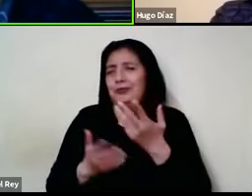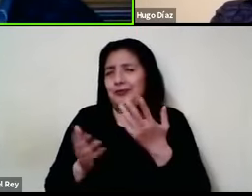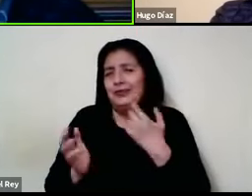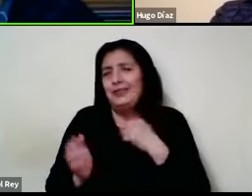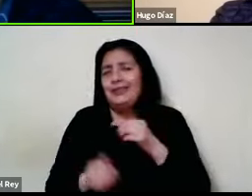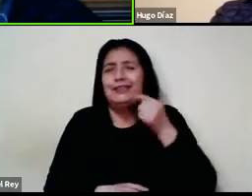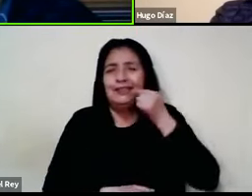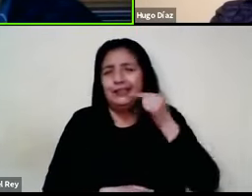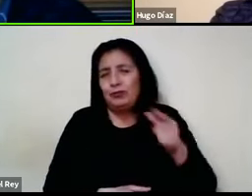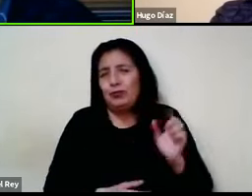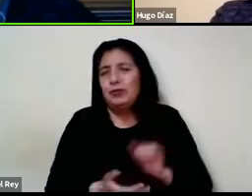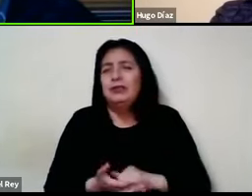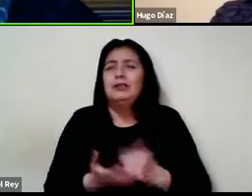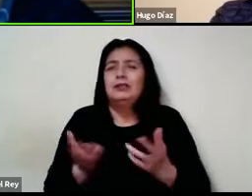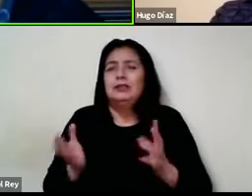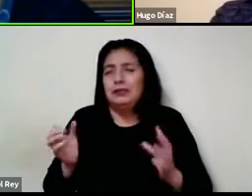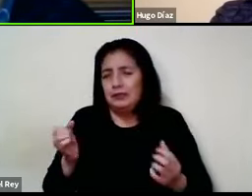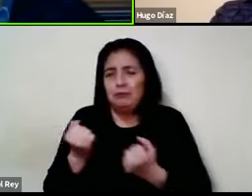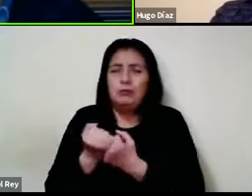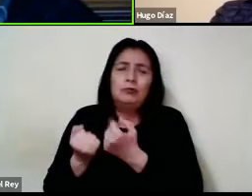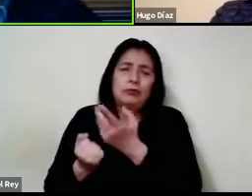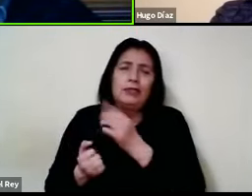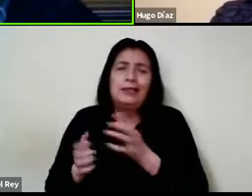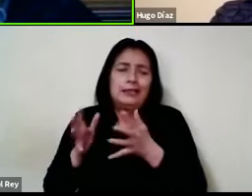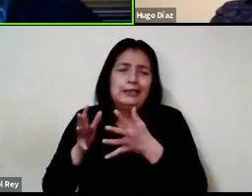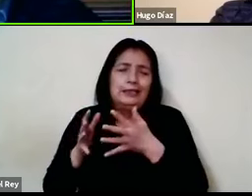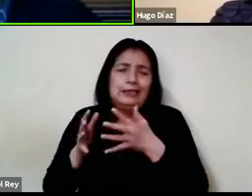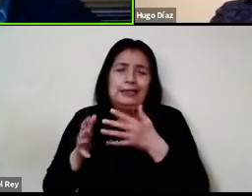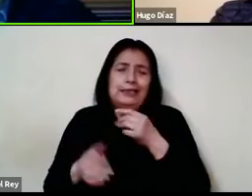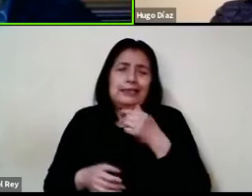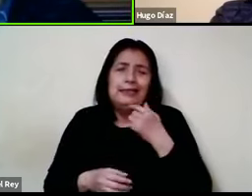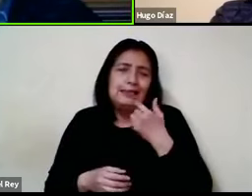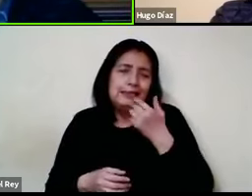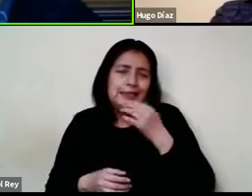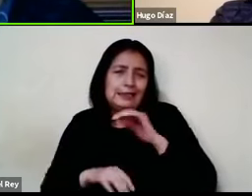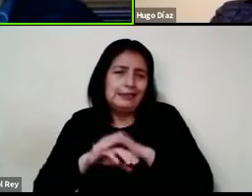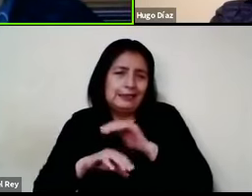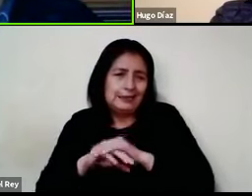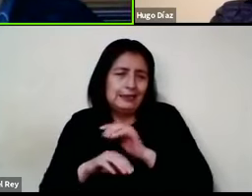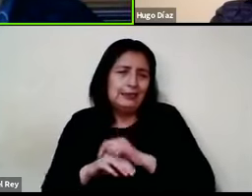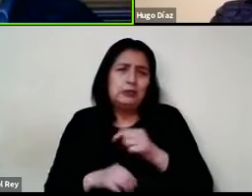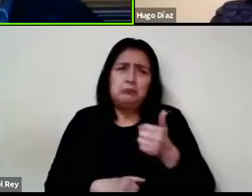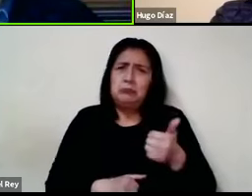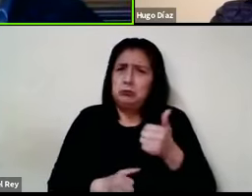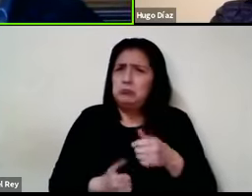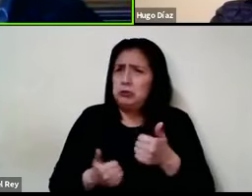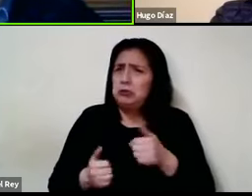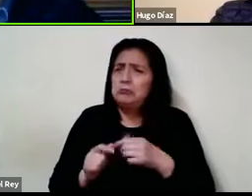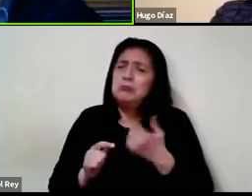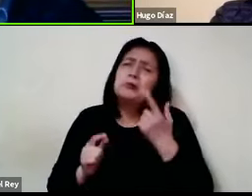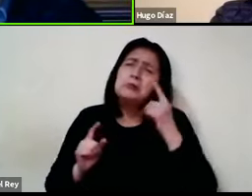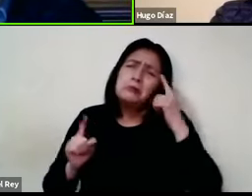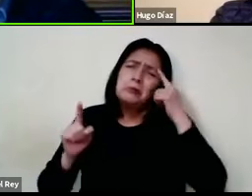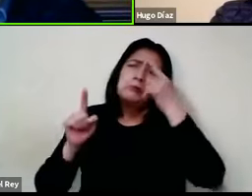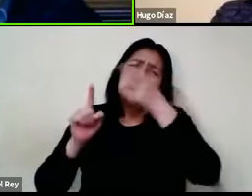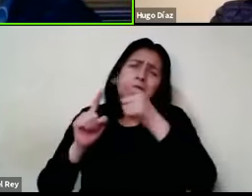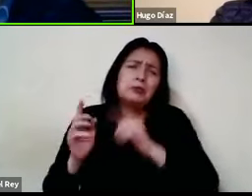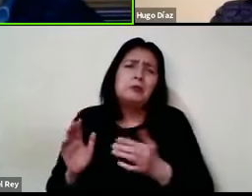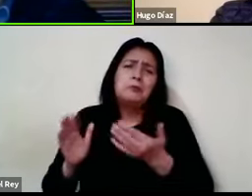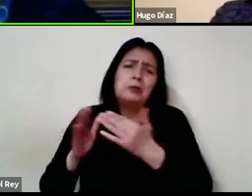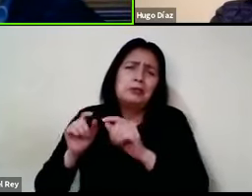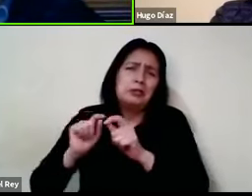quechua que se complementa al inglés. Y es un bonito reto también para nuestras zonas rurales. Y creo que como